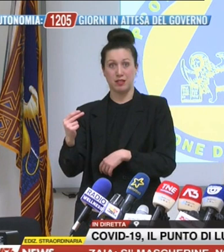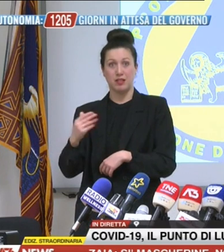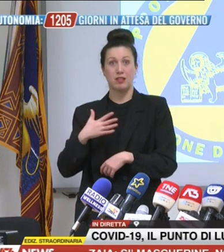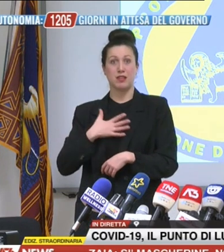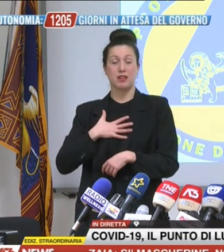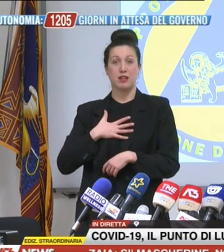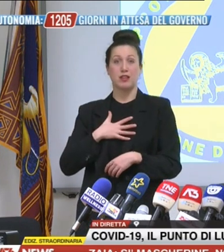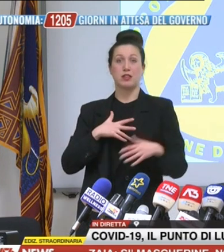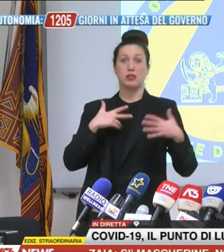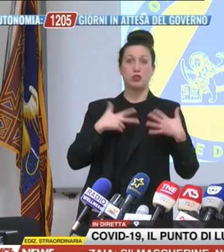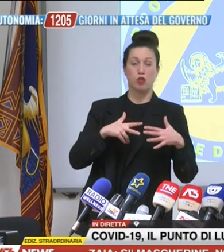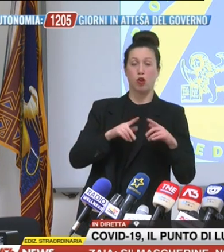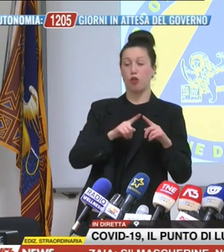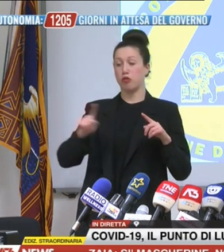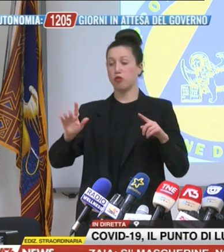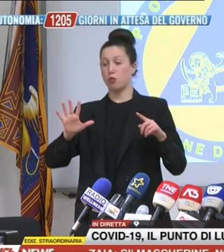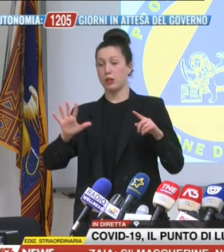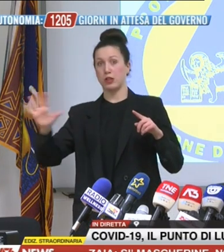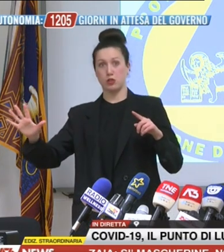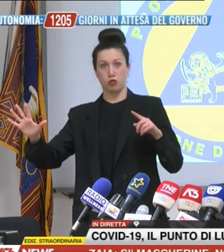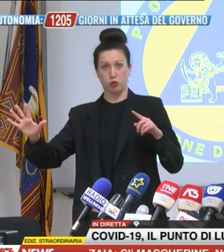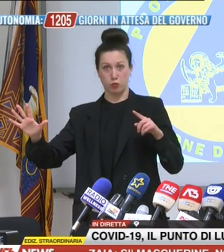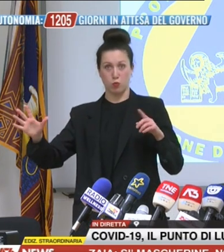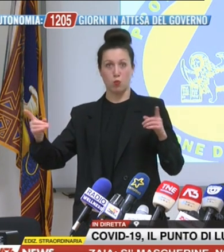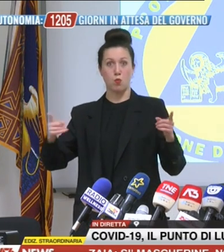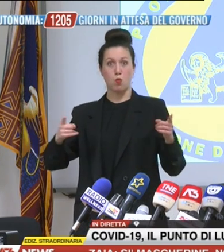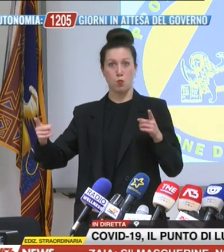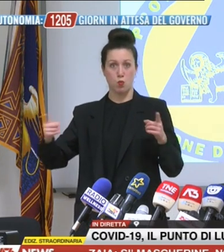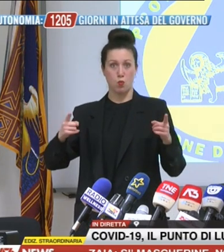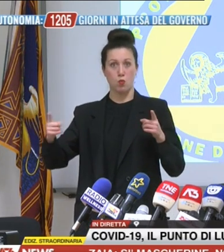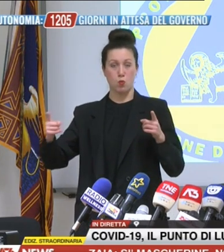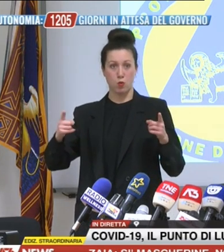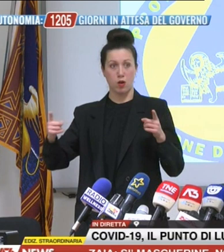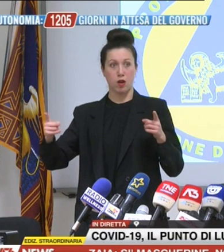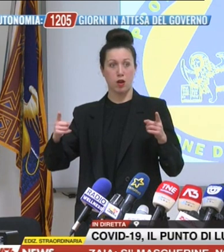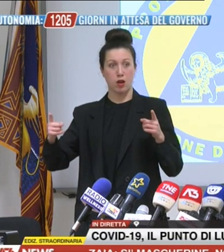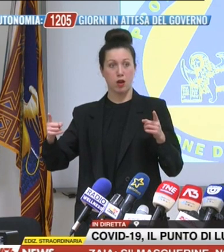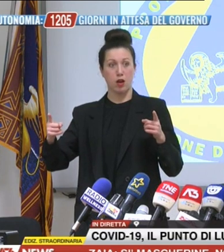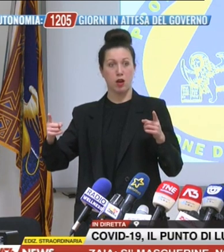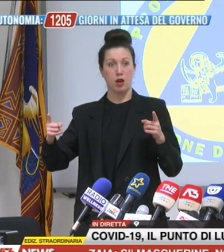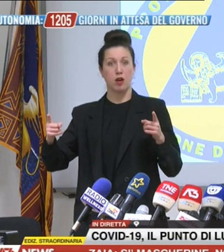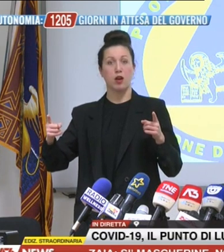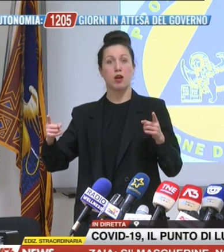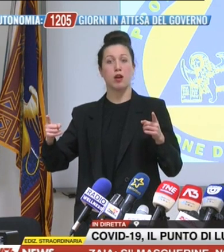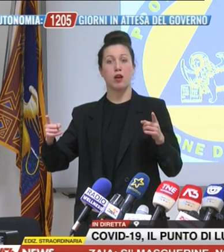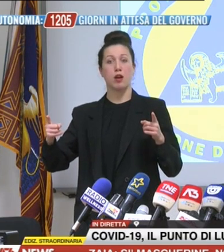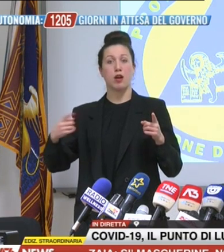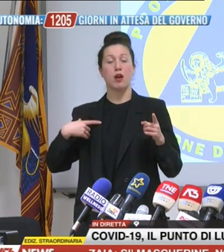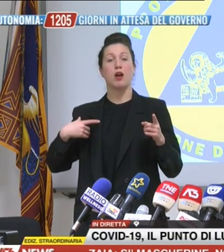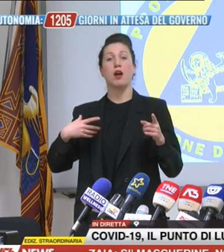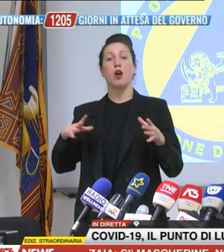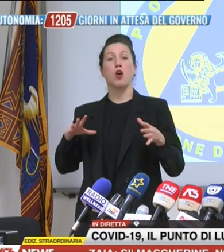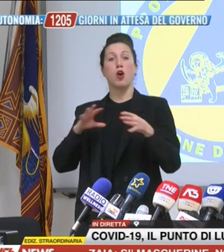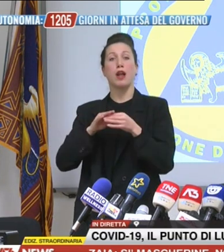anni, con priorità in base al calendario, in base al programma